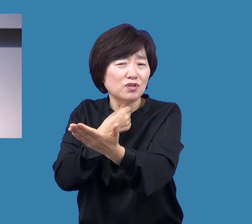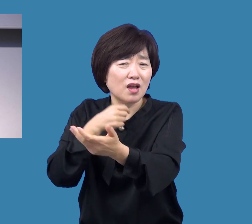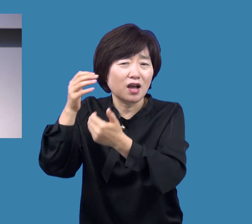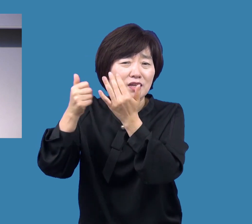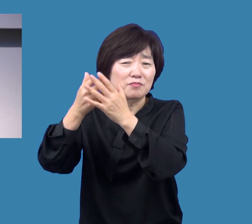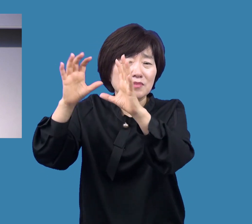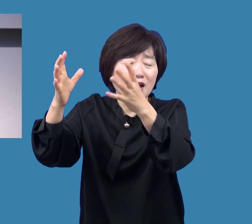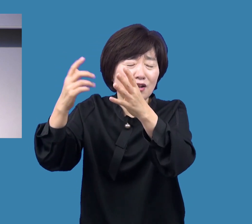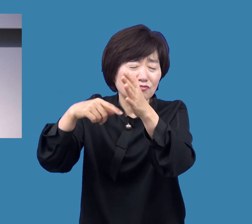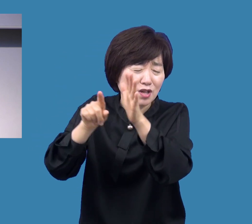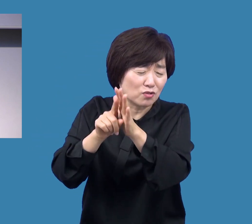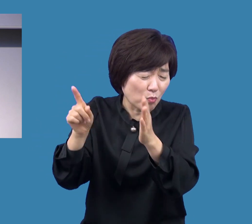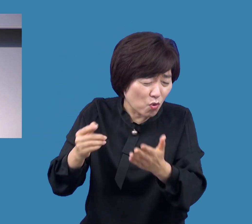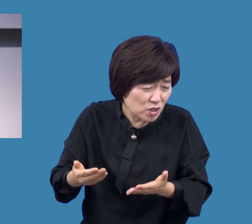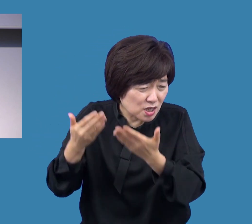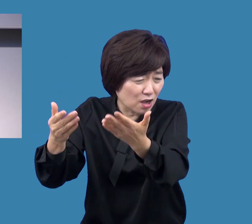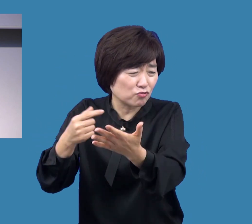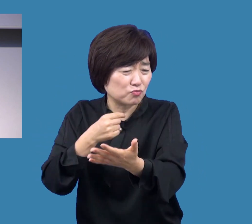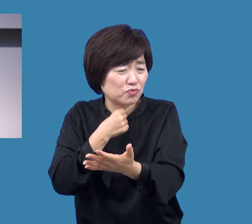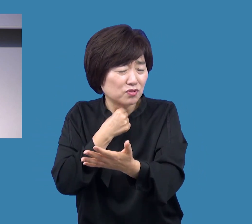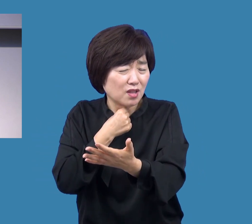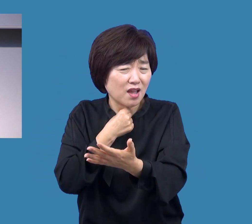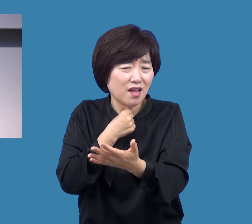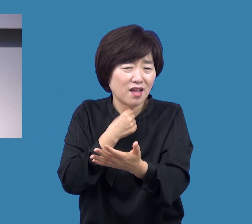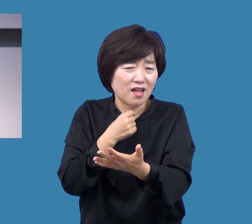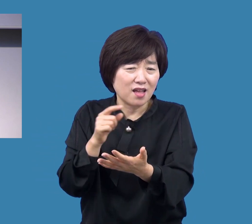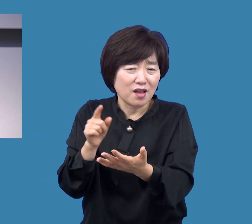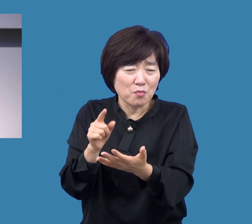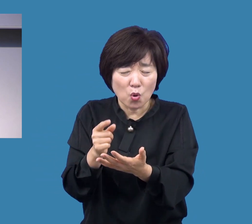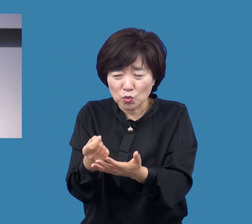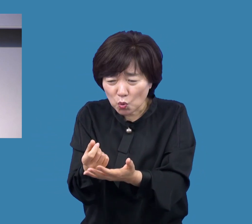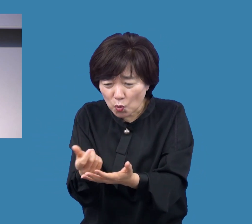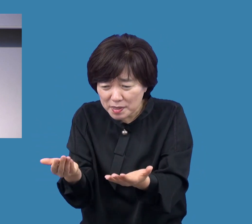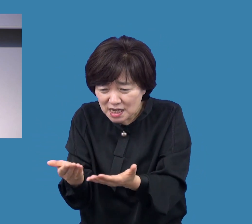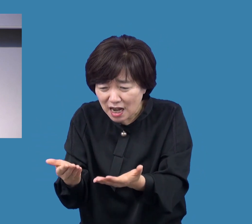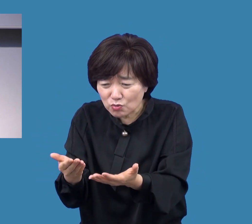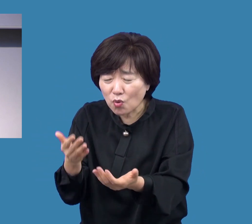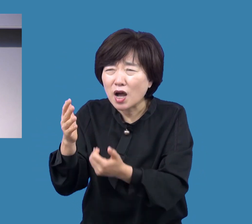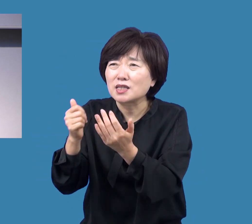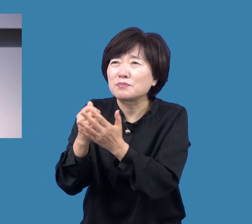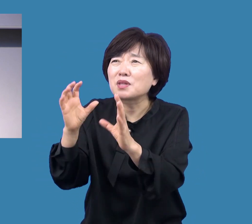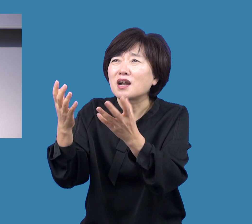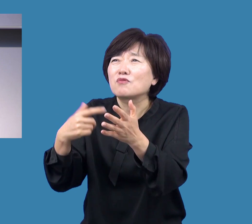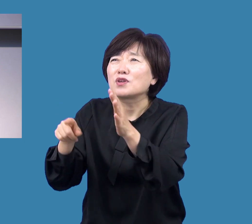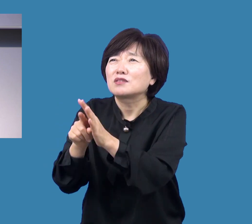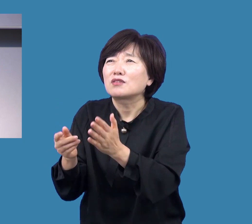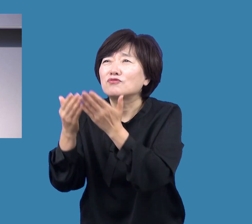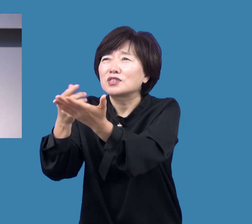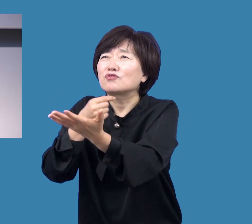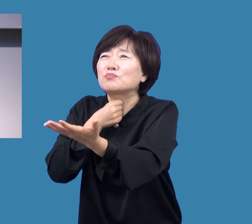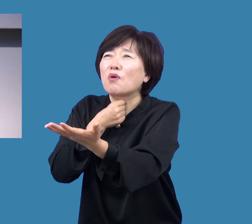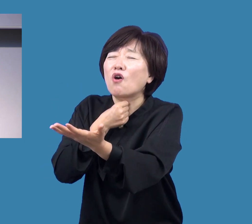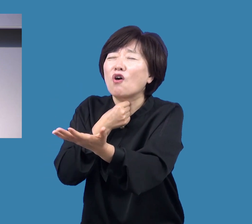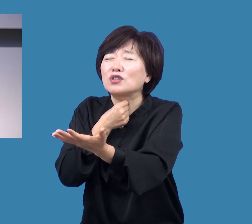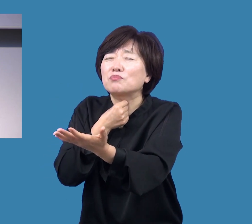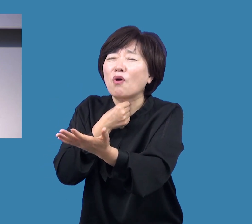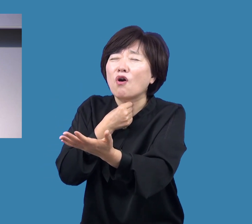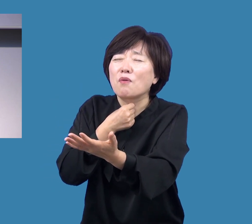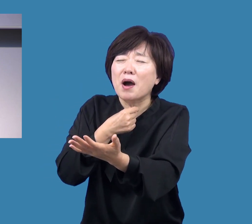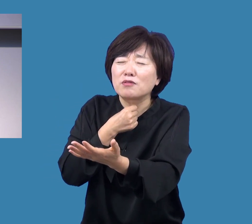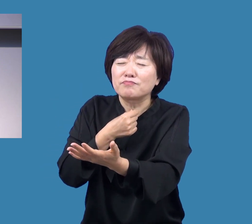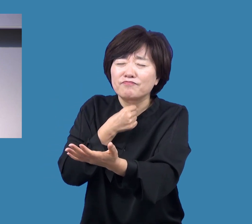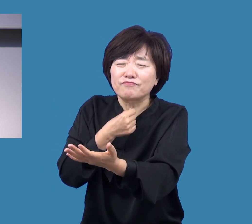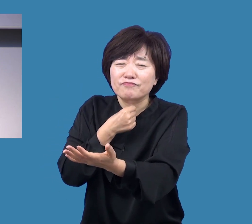좀 하고 싶은데, 내가 정말 하나님 나라를 위해서 뭐 조그만 일이라도 하나 하고 싶은데, 막 이 소망이 있을